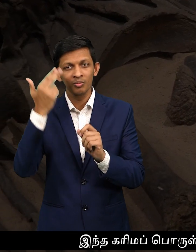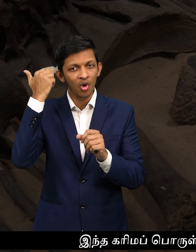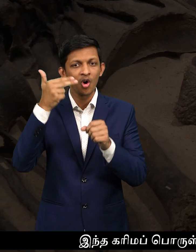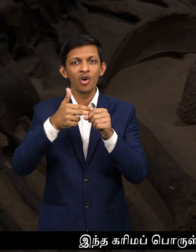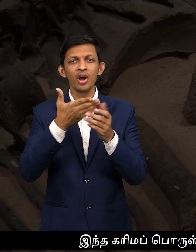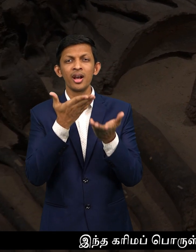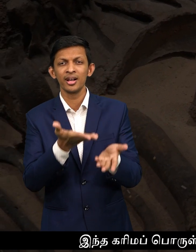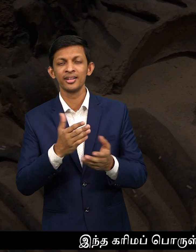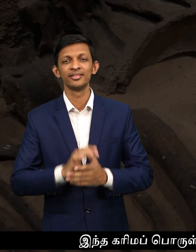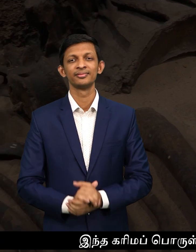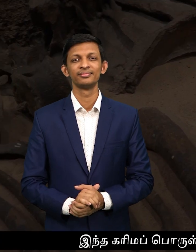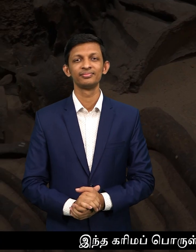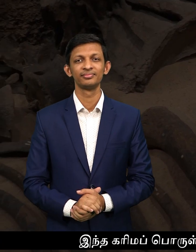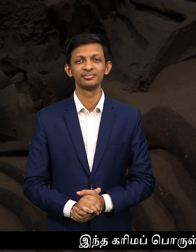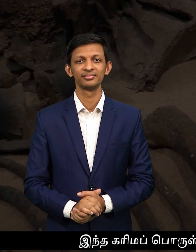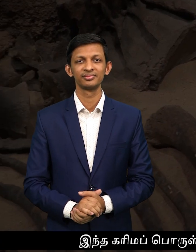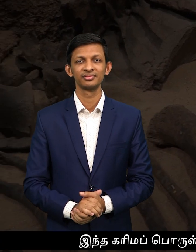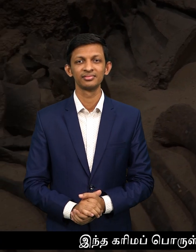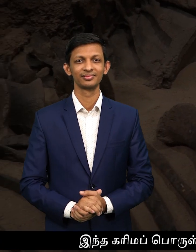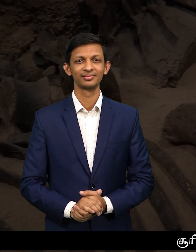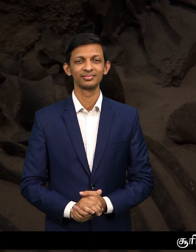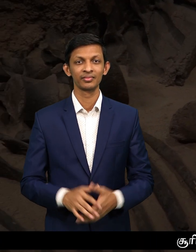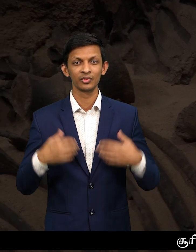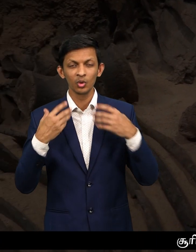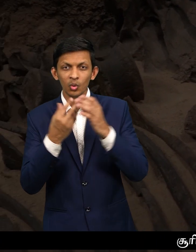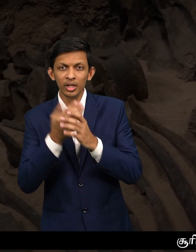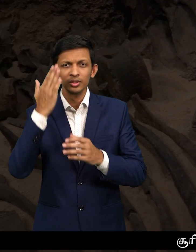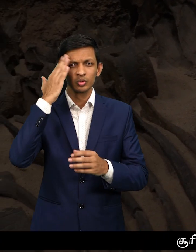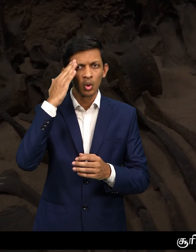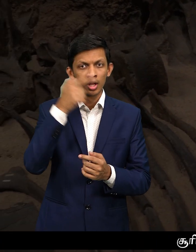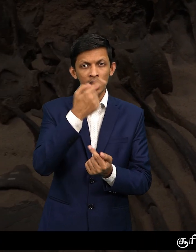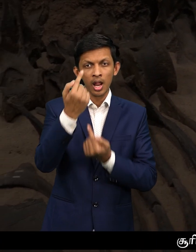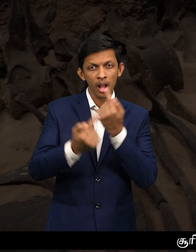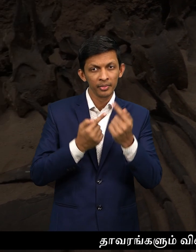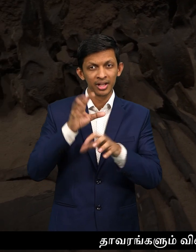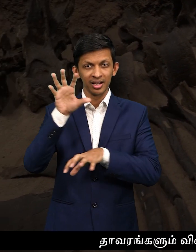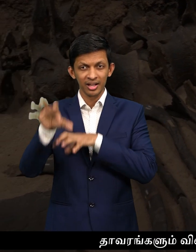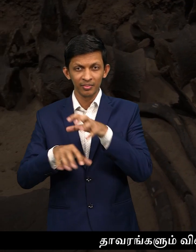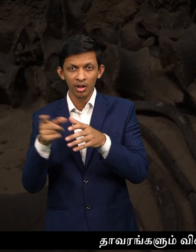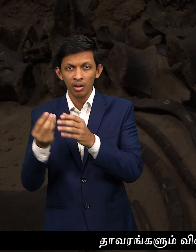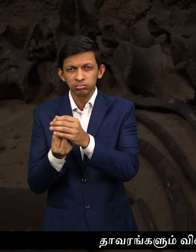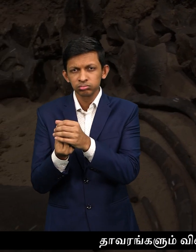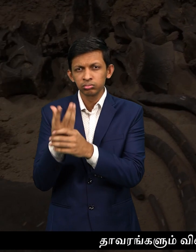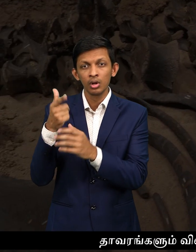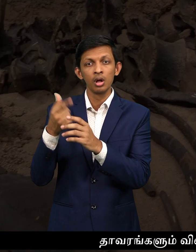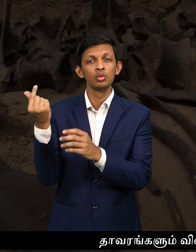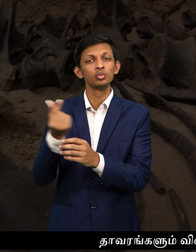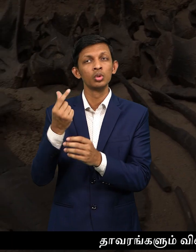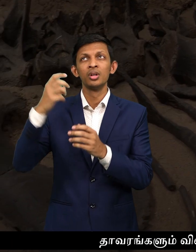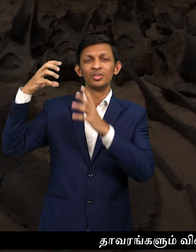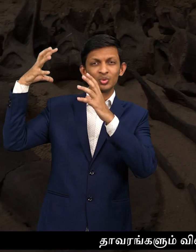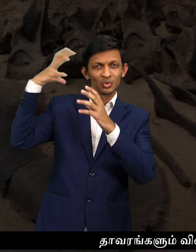பொருட்கள் புதைப்படிவ எரிபொருளாக மாற்றப்பட்டது. சூரிய சக்தியை பயன்படுத்தி தாவரங்களும் விலங்குகளும்